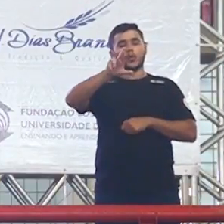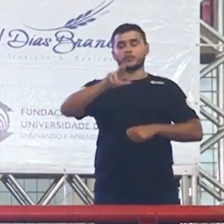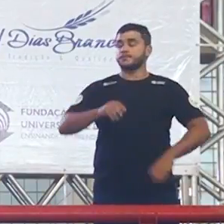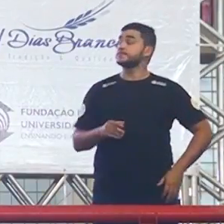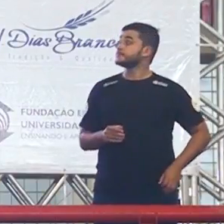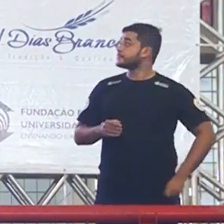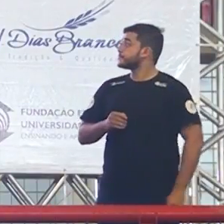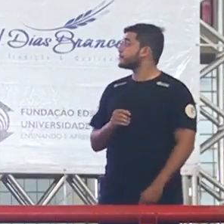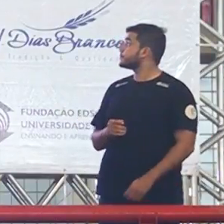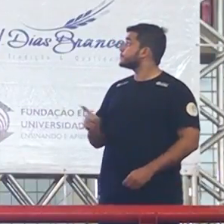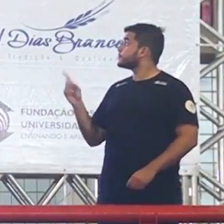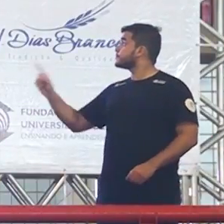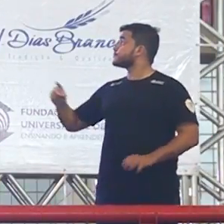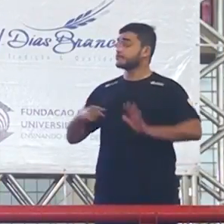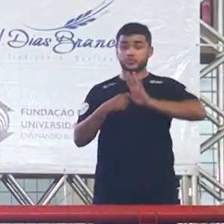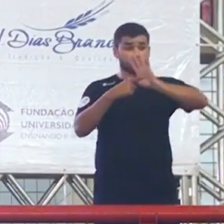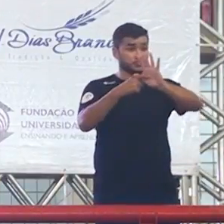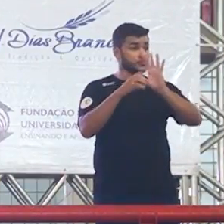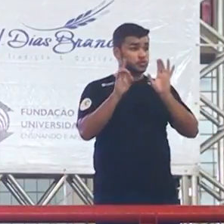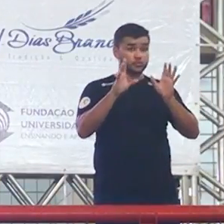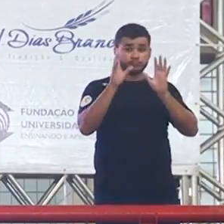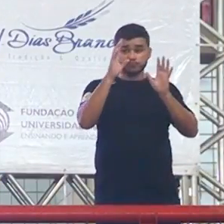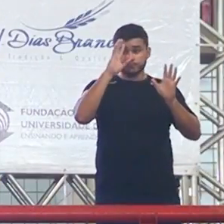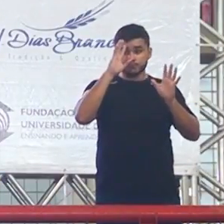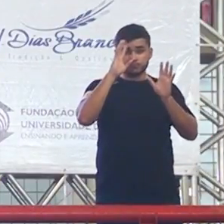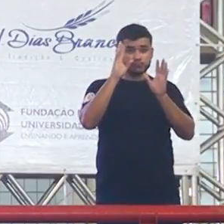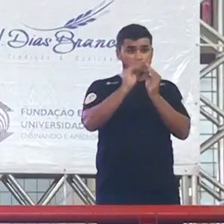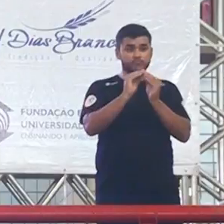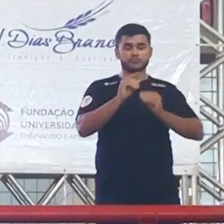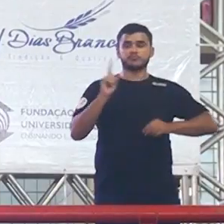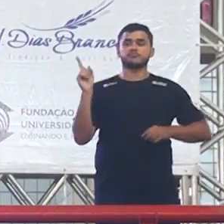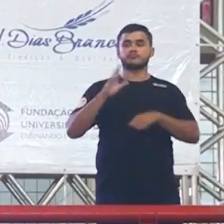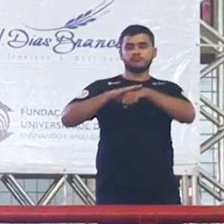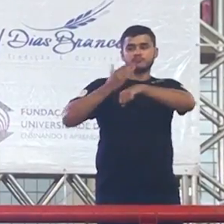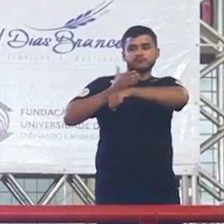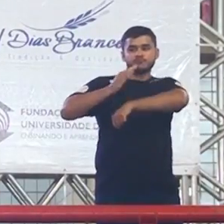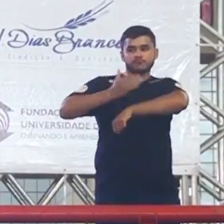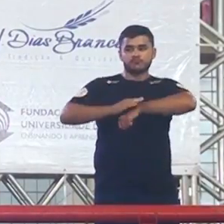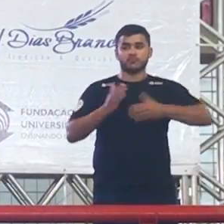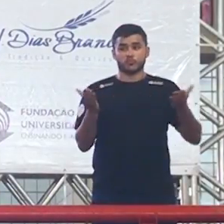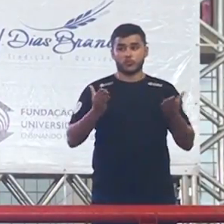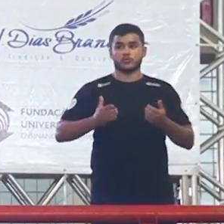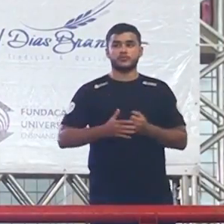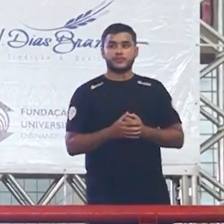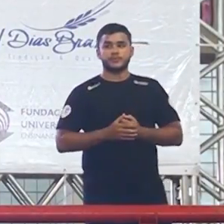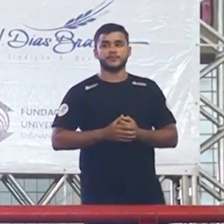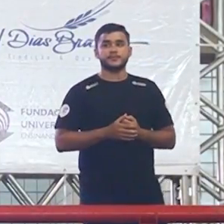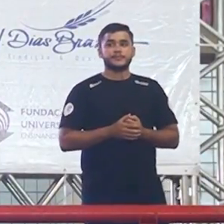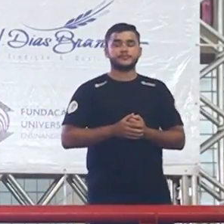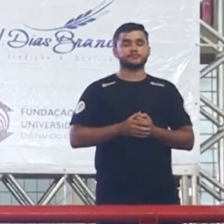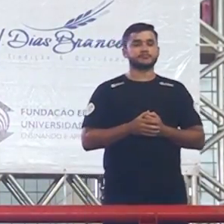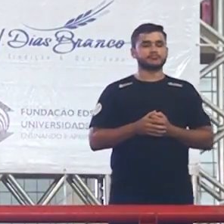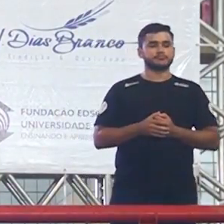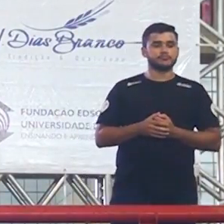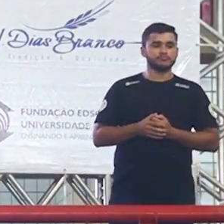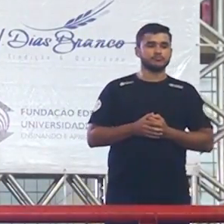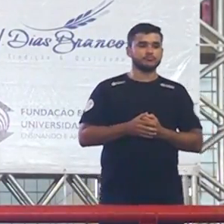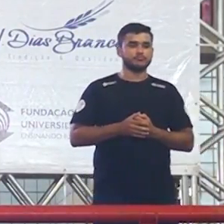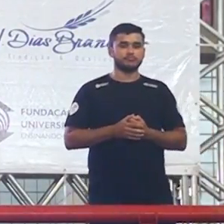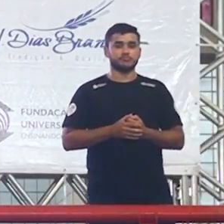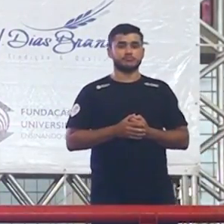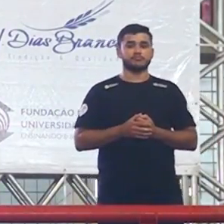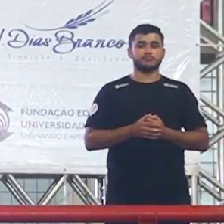aprendeu. Só isso por hoje. Para a gente começar o nosso exercício aí. Preste atenção. Olha aí. Olha